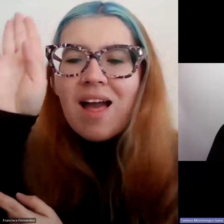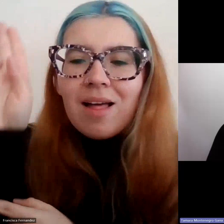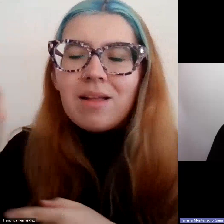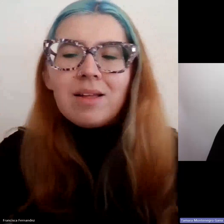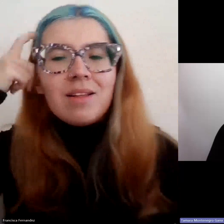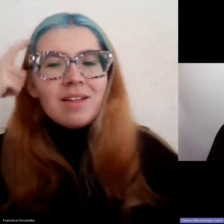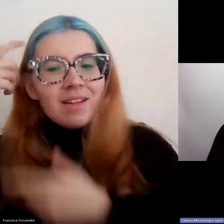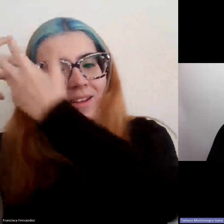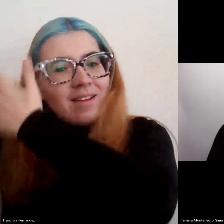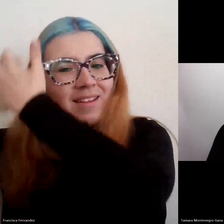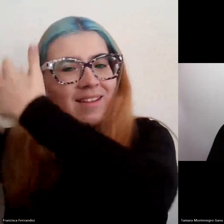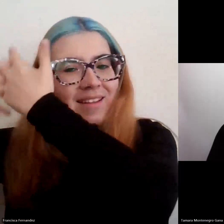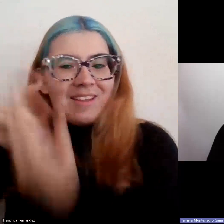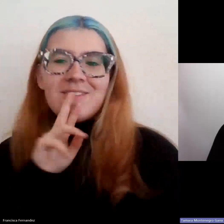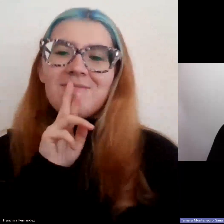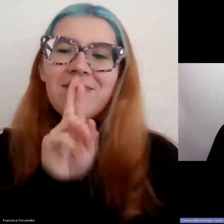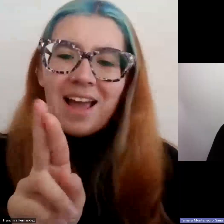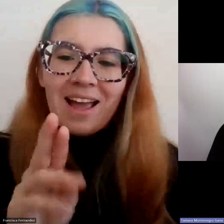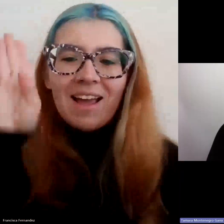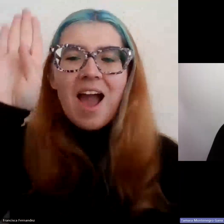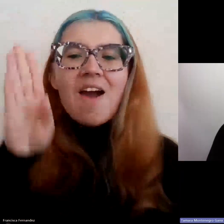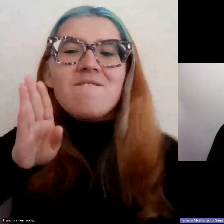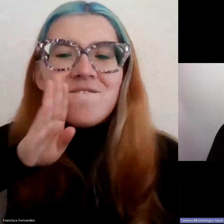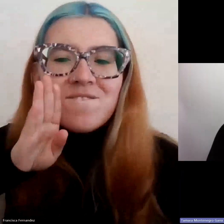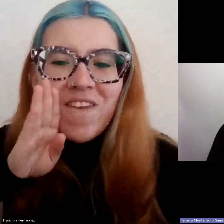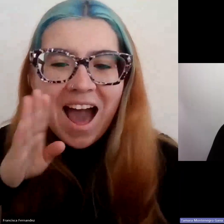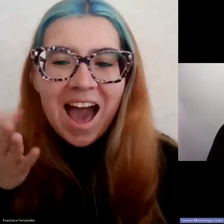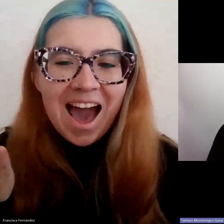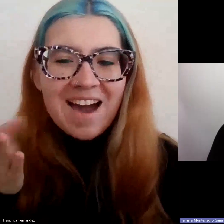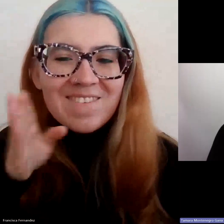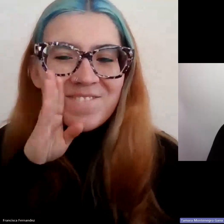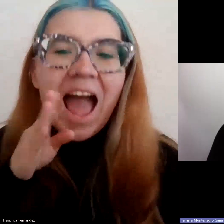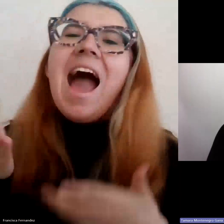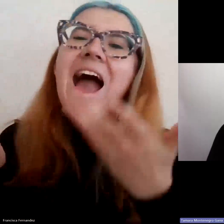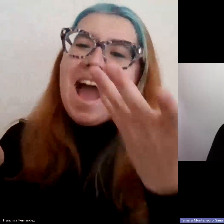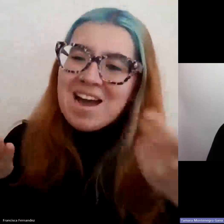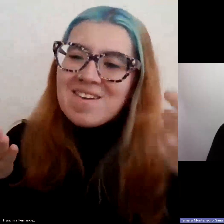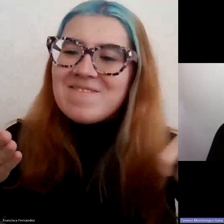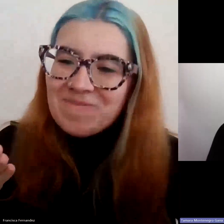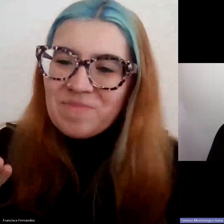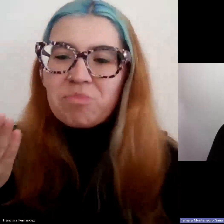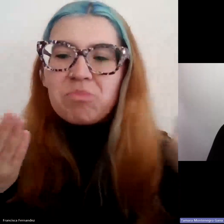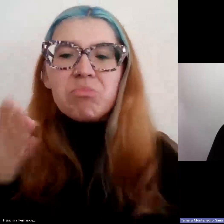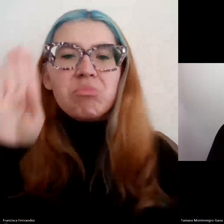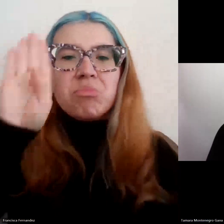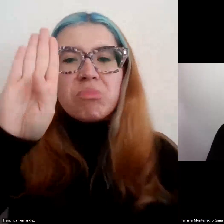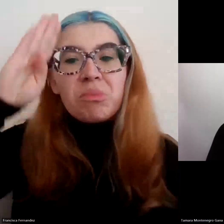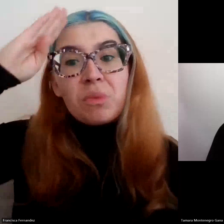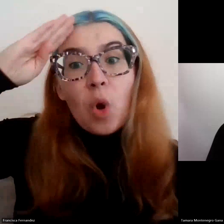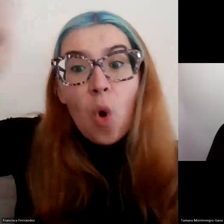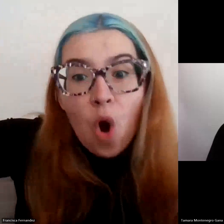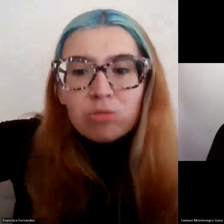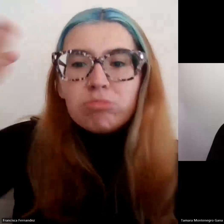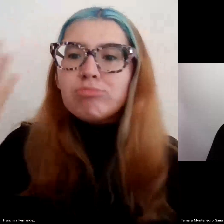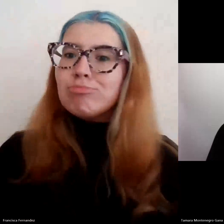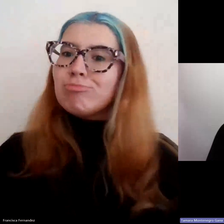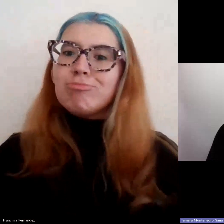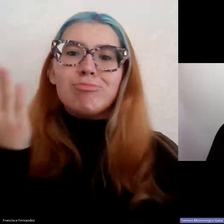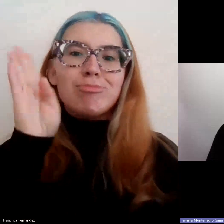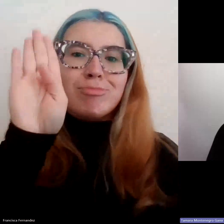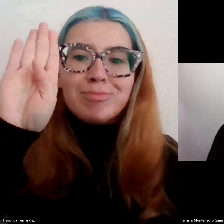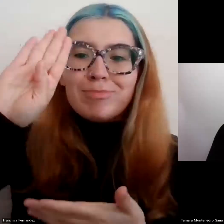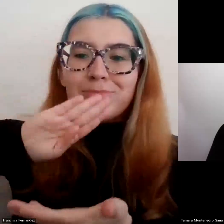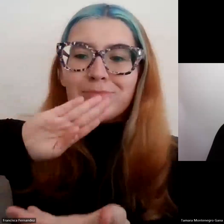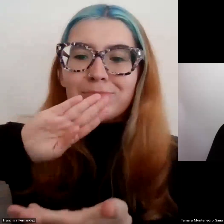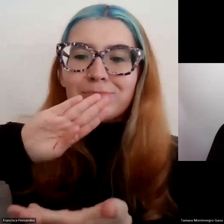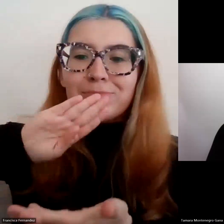Entonces, ¿qué significa? ¿Qué es B? Ellos empiezan a pensar y dar la respuesta, que es baño. Con esa forma de la mano